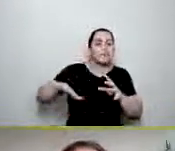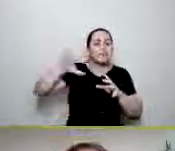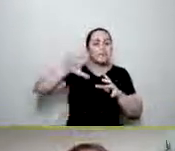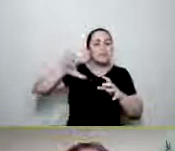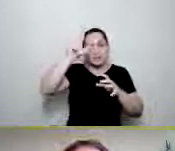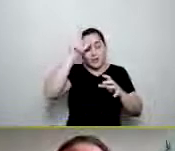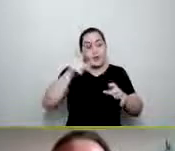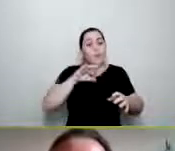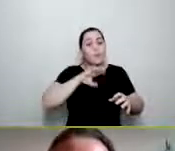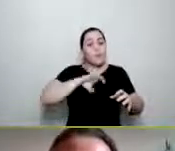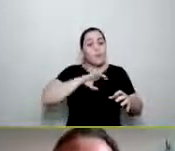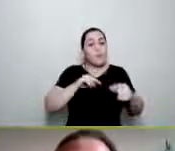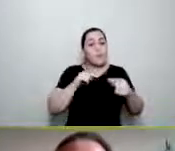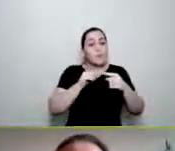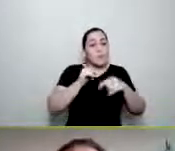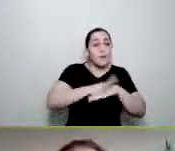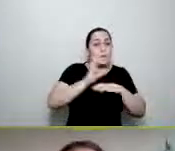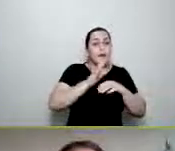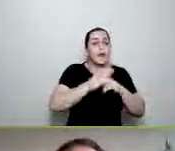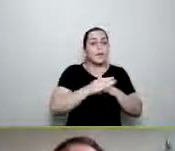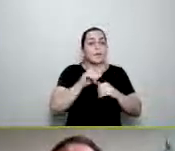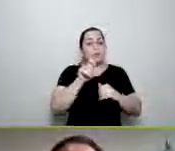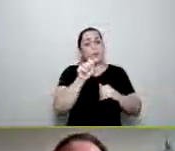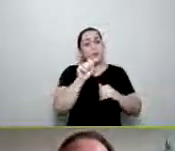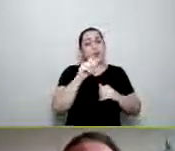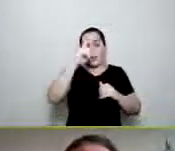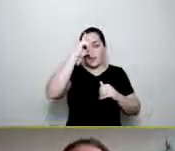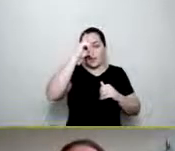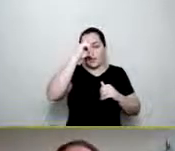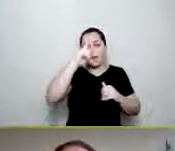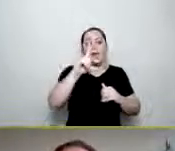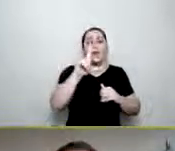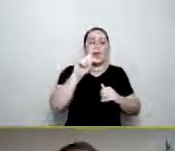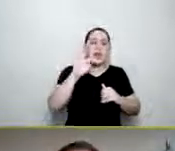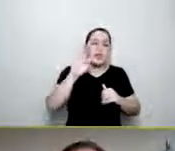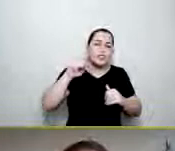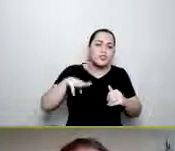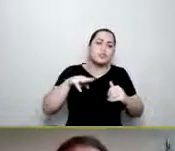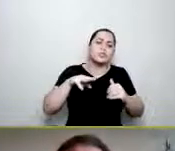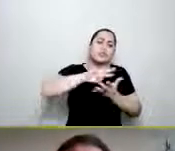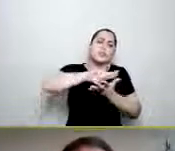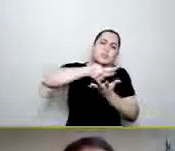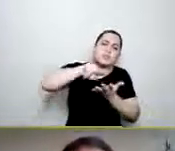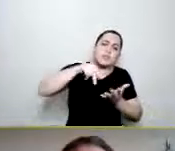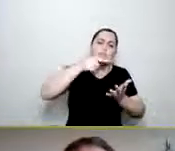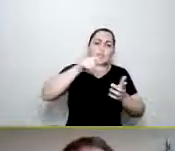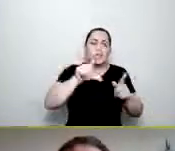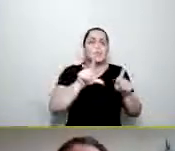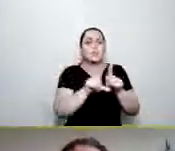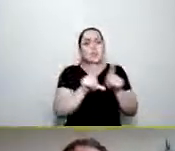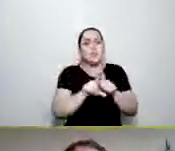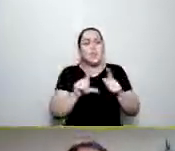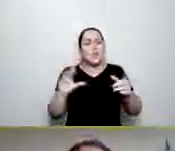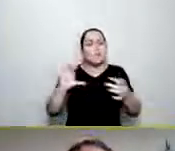português faz parte do braço do latim, das línguas romanas. E tem as línguas slavas e outras, né, outros braços,